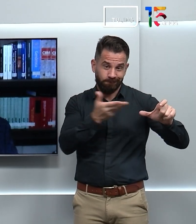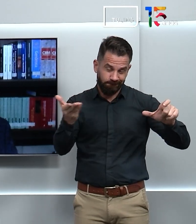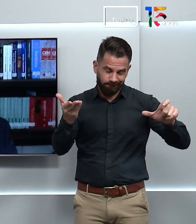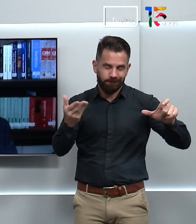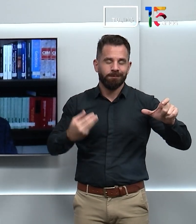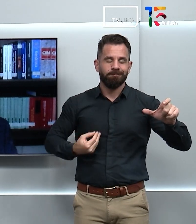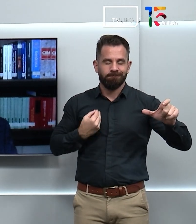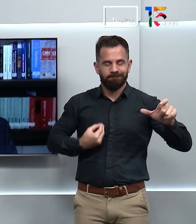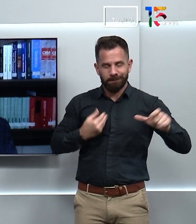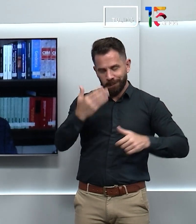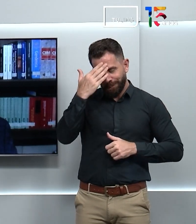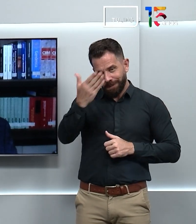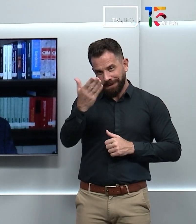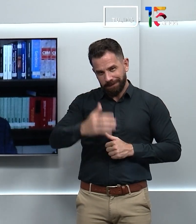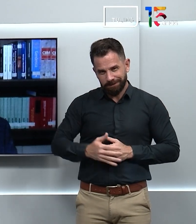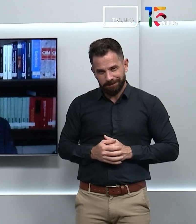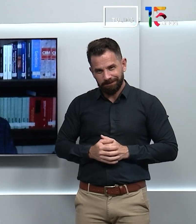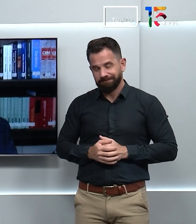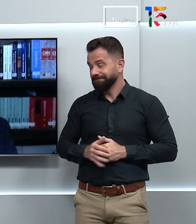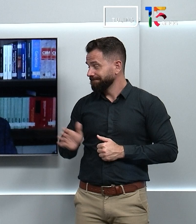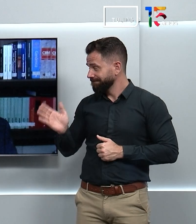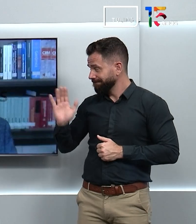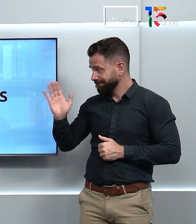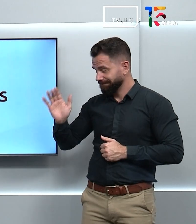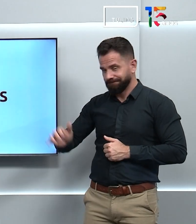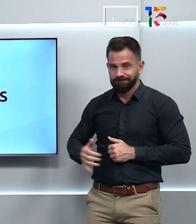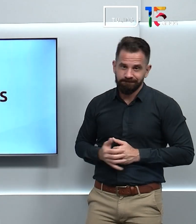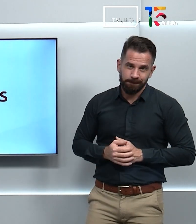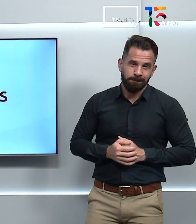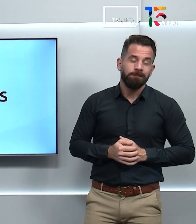ouvindo. Muito obrigado. Até mais, então.